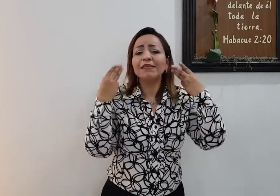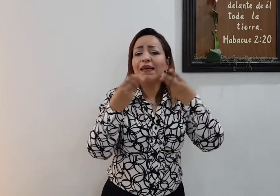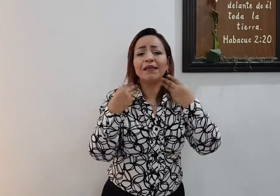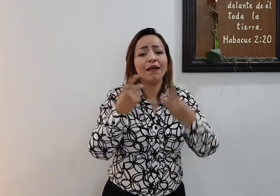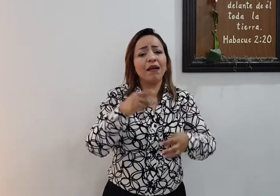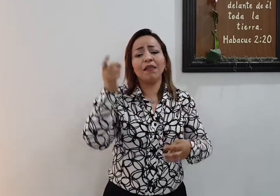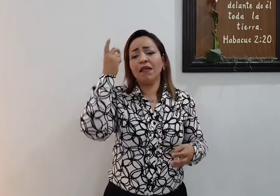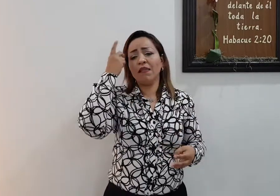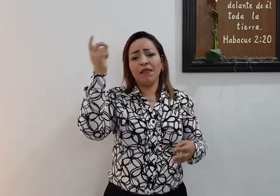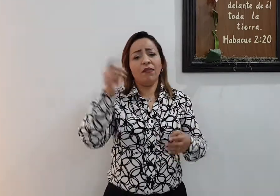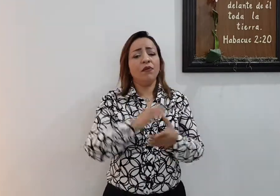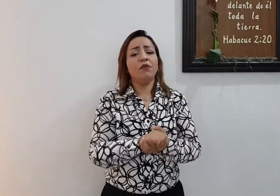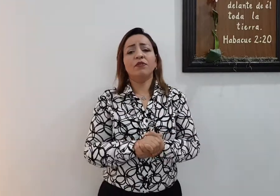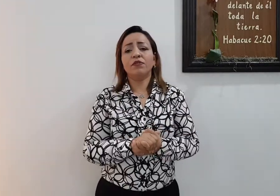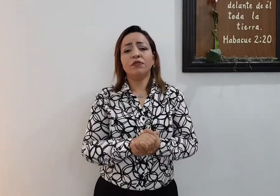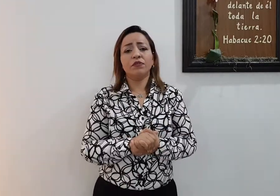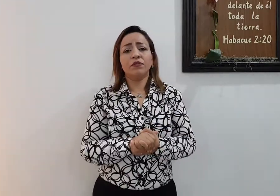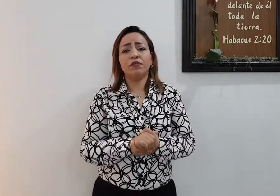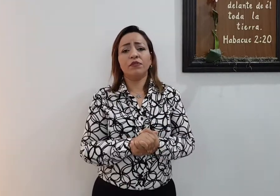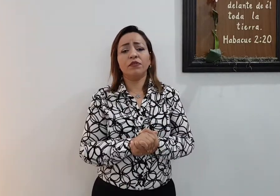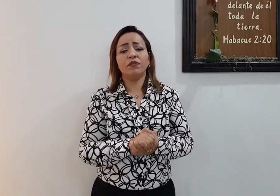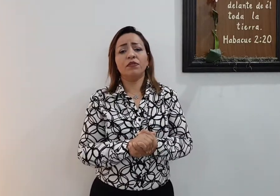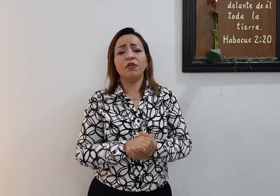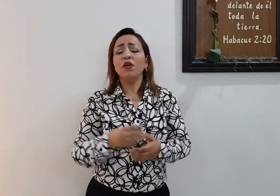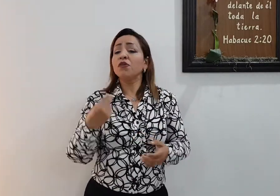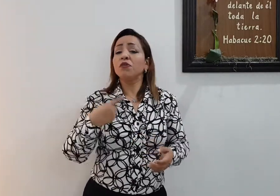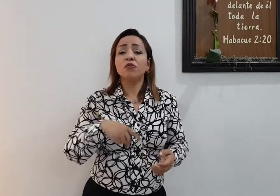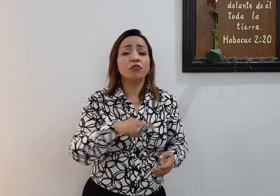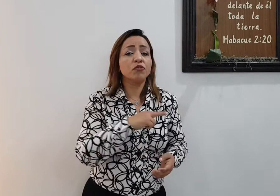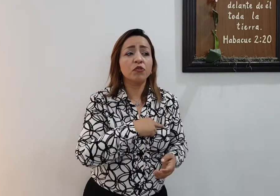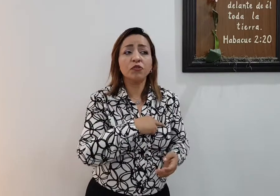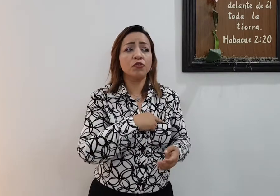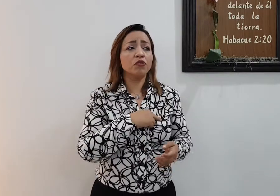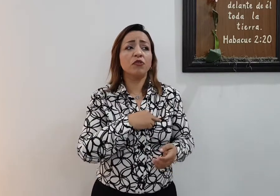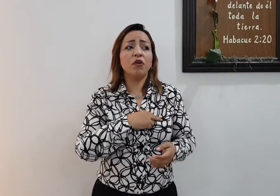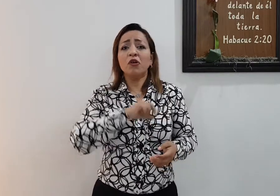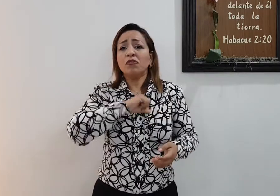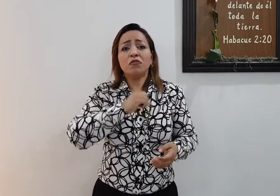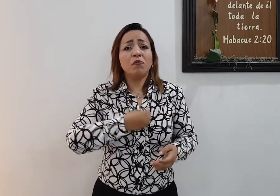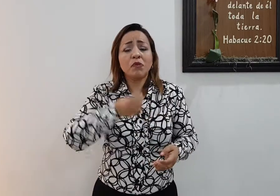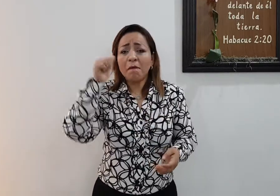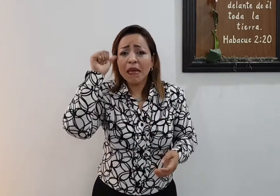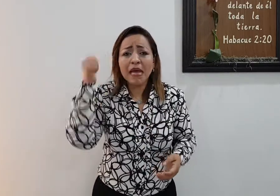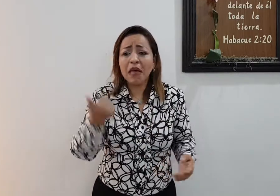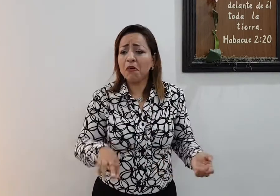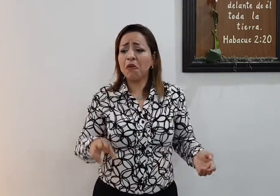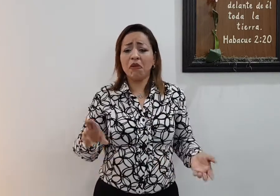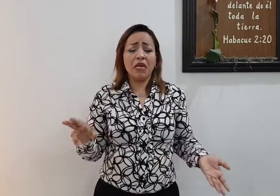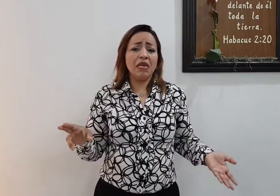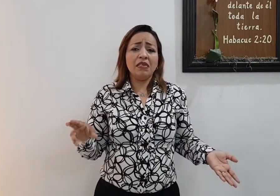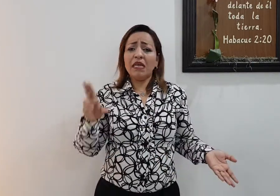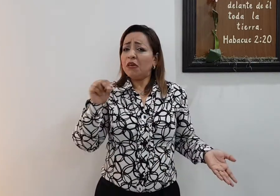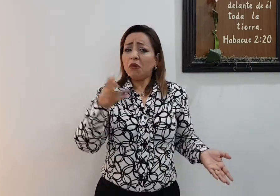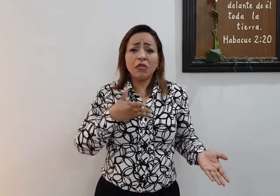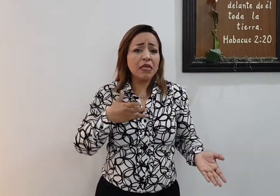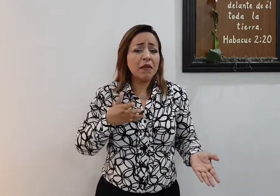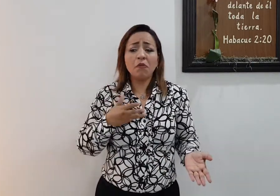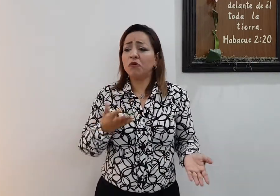vivir, porque la paga del pecado, ¿qué es? Y somos pecadores, hermanos. No tenemos